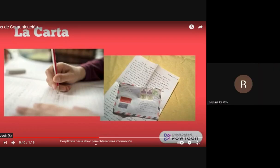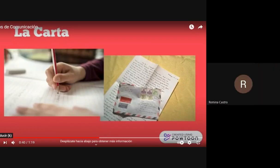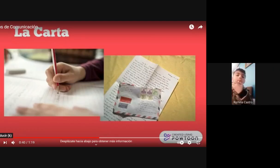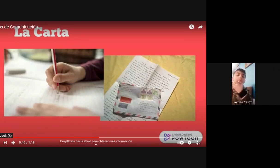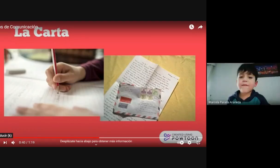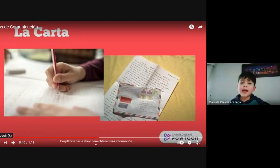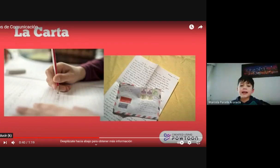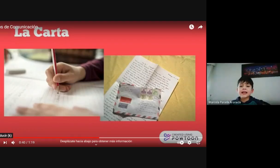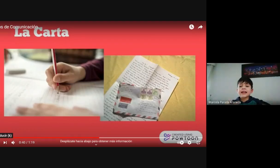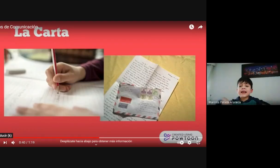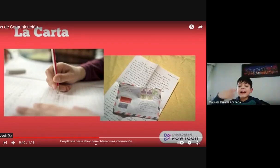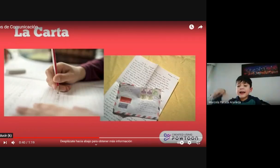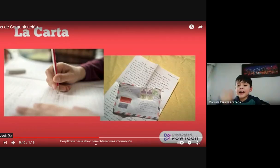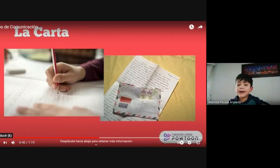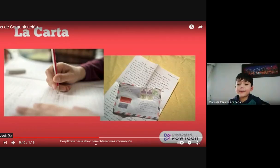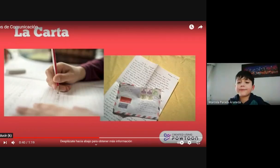Puede ver y leerla.